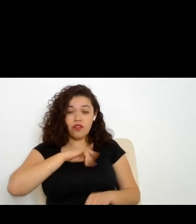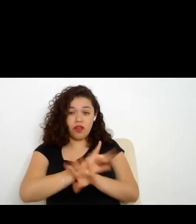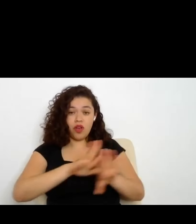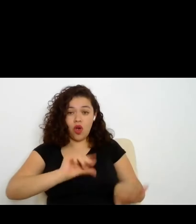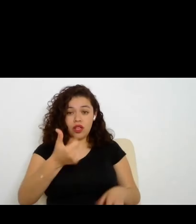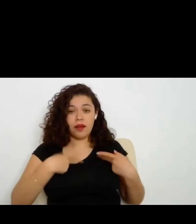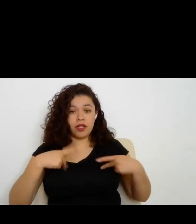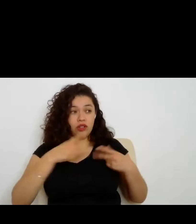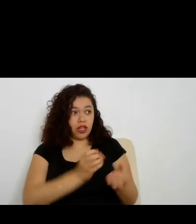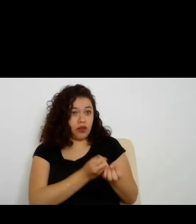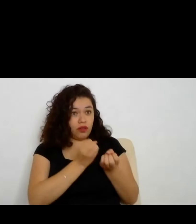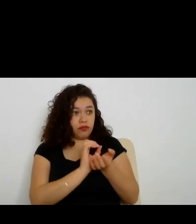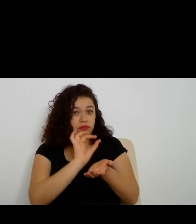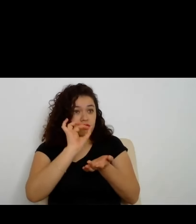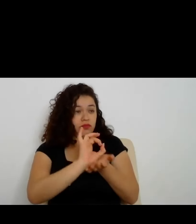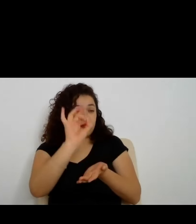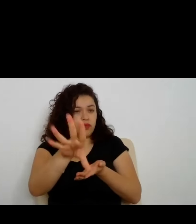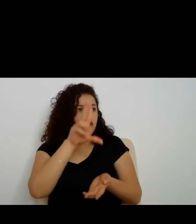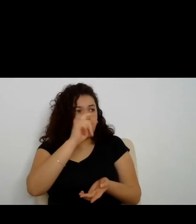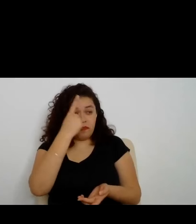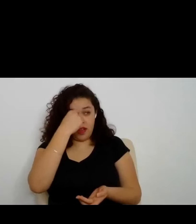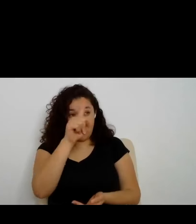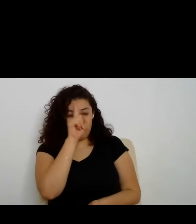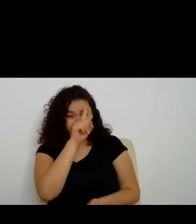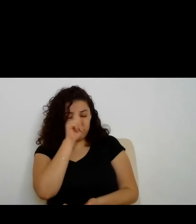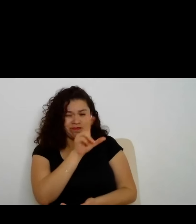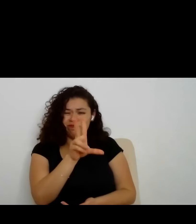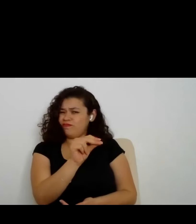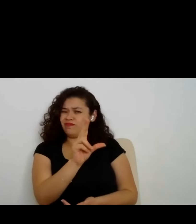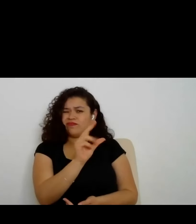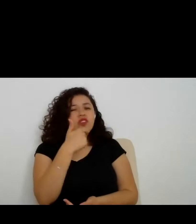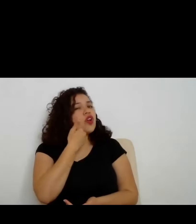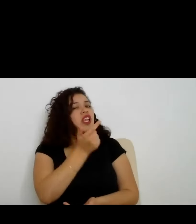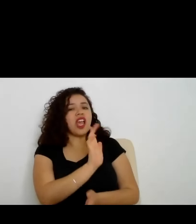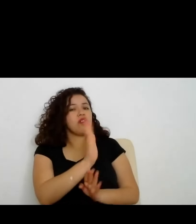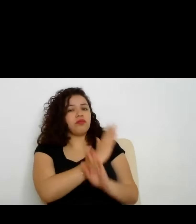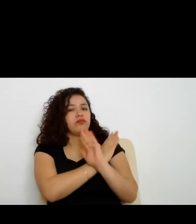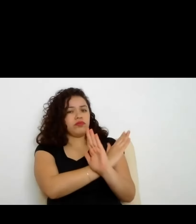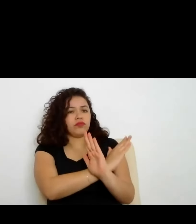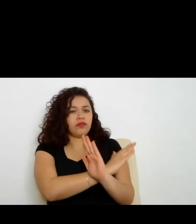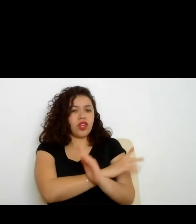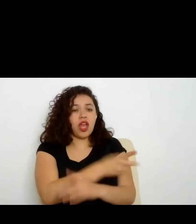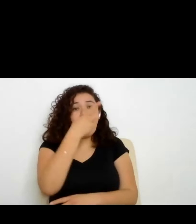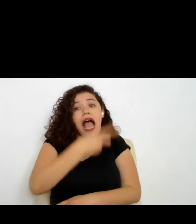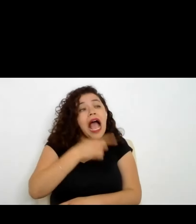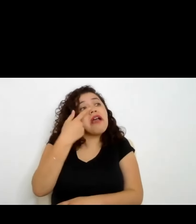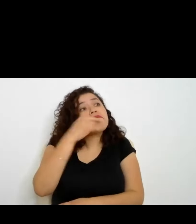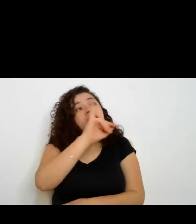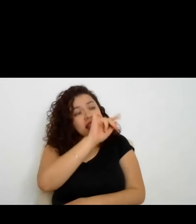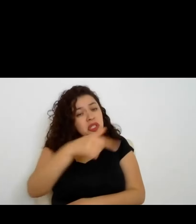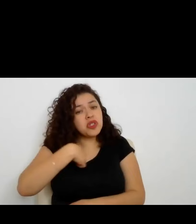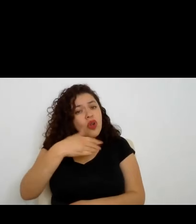personales a nadie, ni siquiera para que me recomiendes con ese cliente. O me puede decir que sí a esa